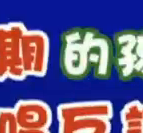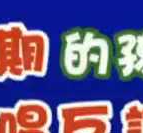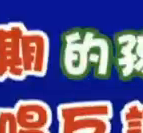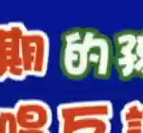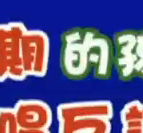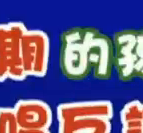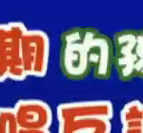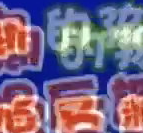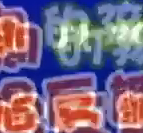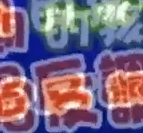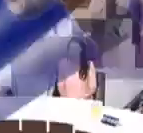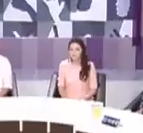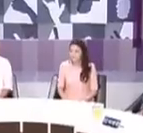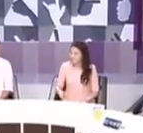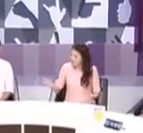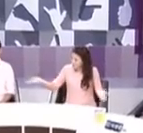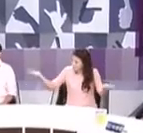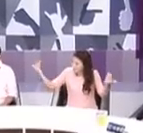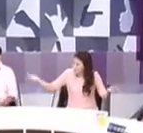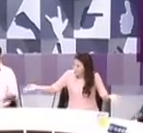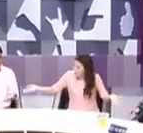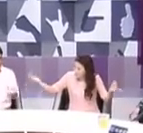叉。 来，请举牌。